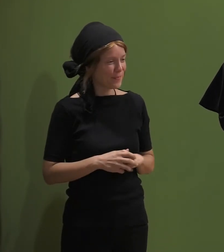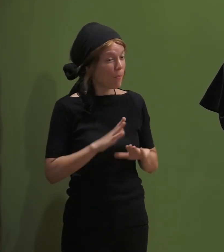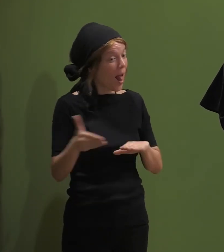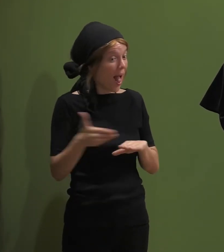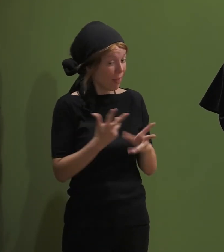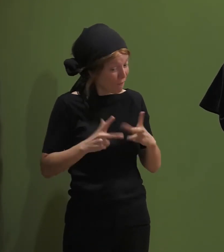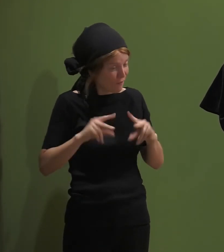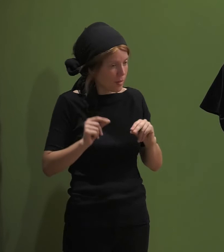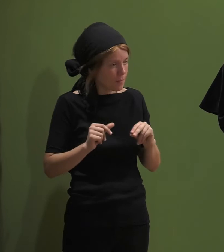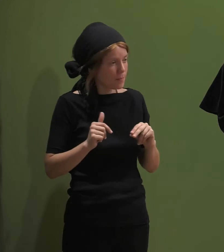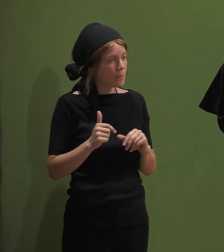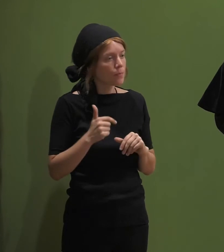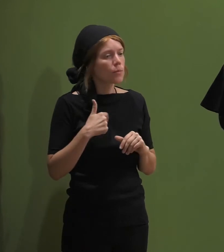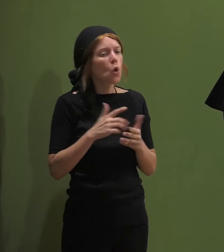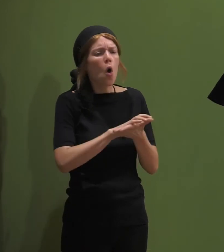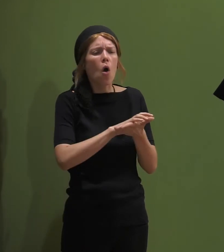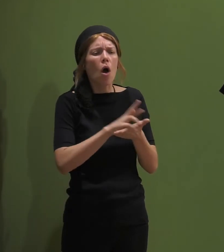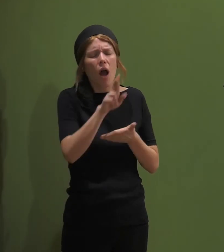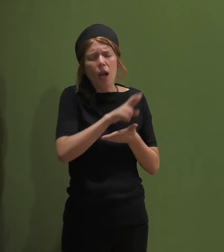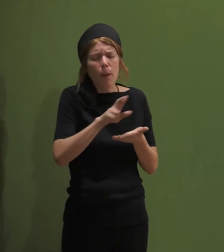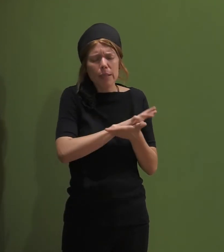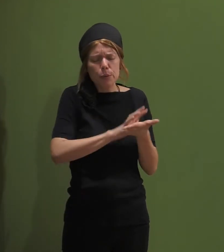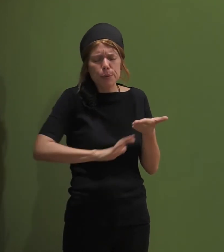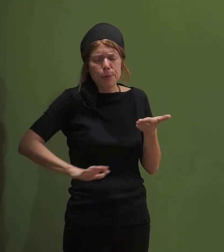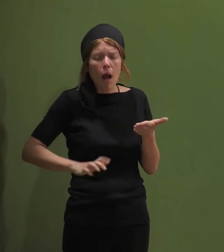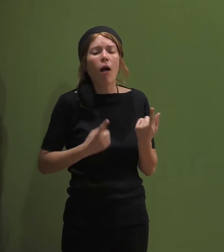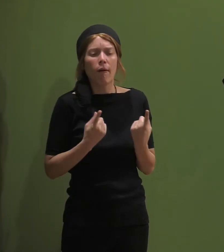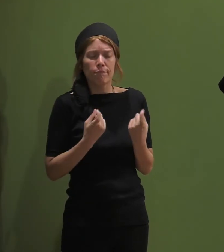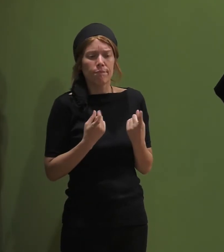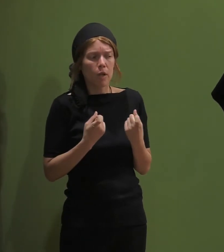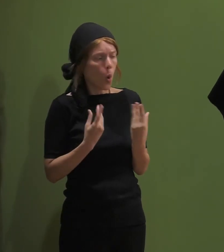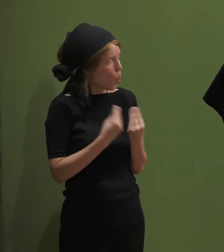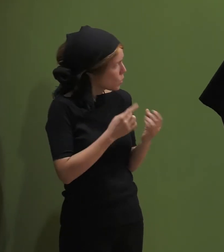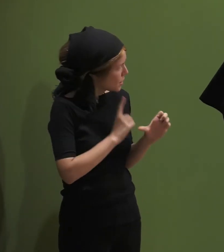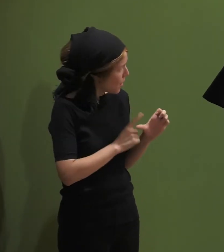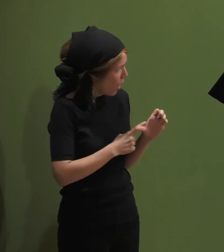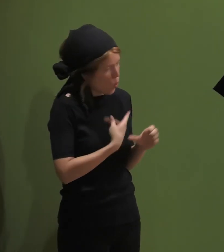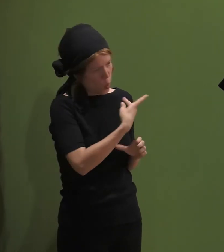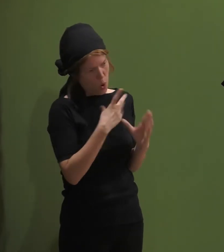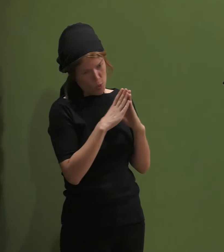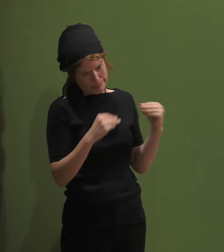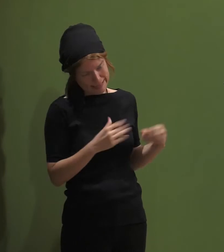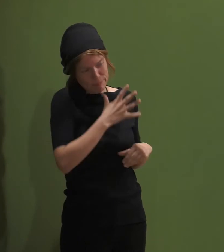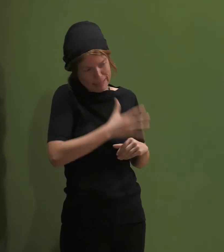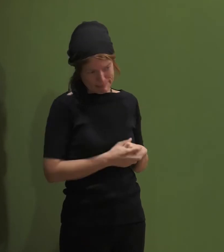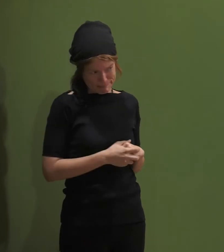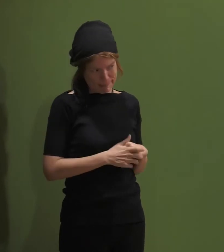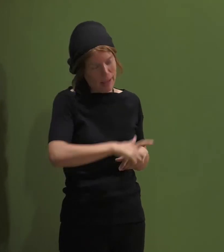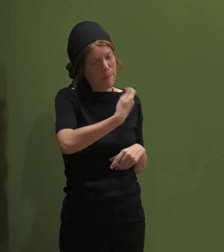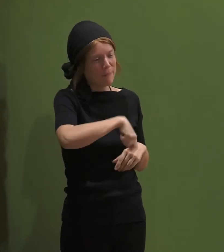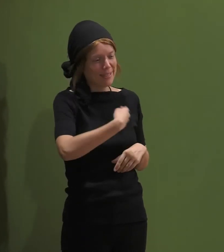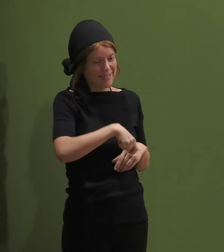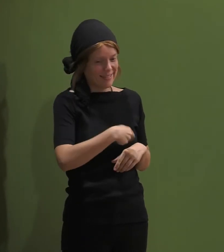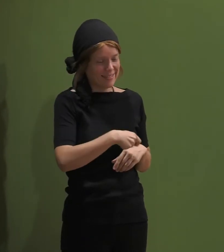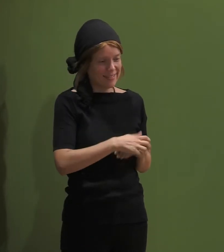antes de hacerlo, debo realizar un breve repaso a las tareas pendientes entre la Junta de Extremadura y la Universidad. Presidente,